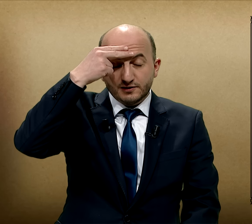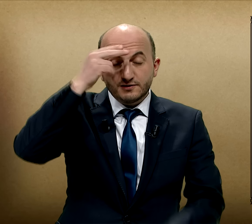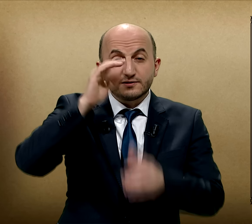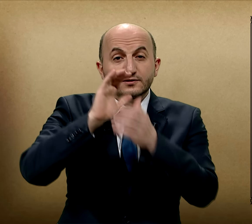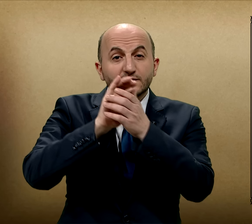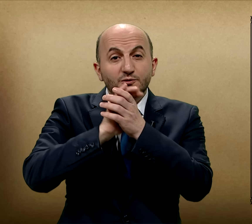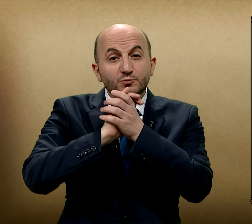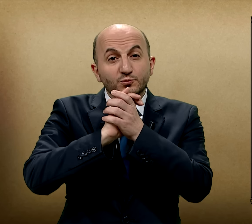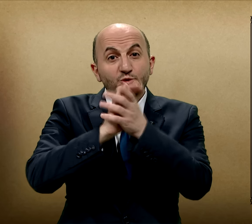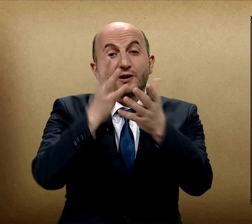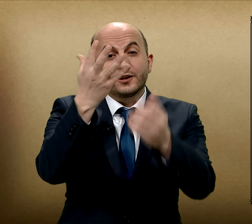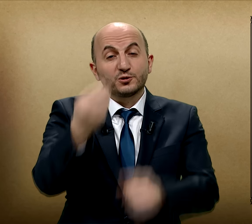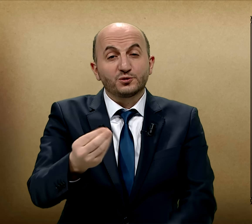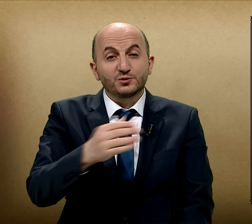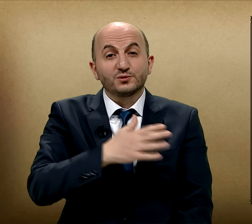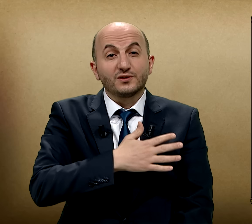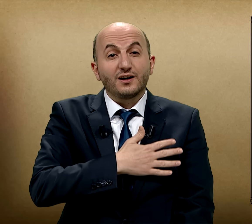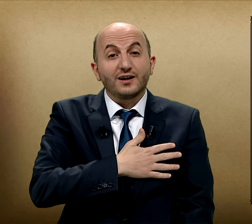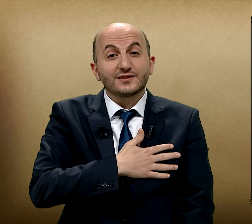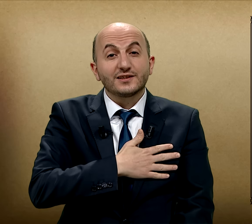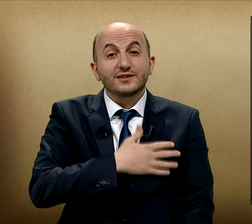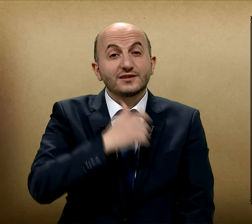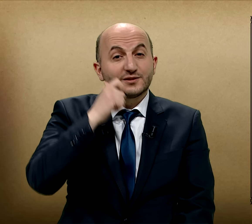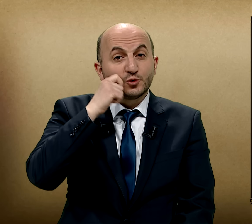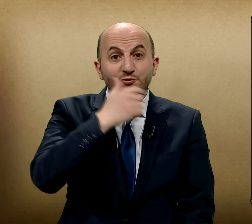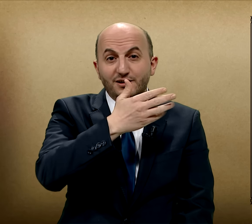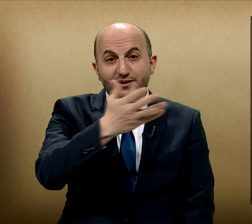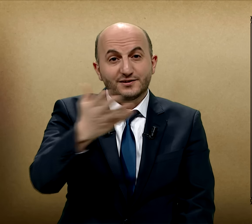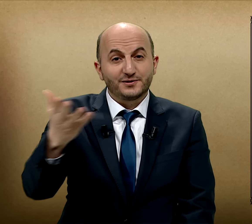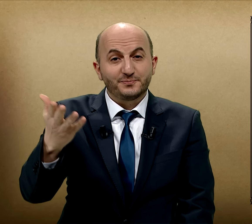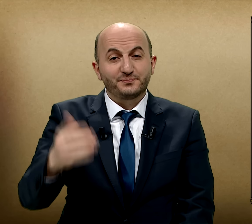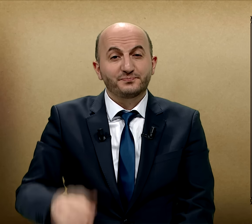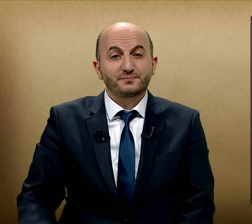Cumanız mübarek olsun aziz müminler.